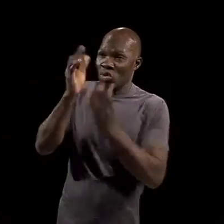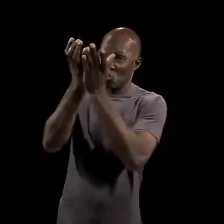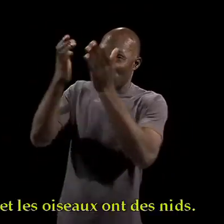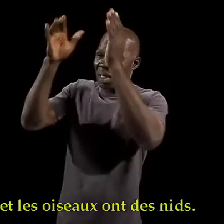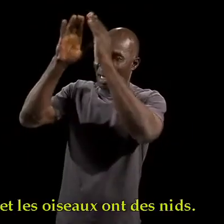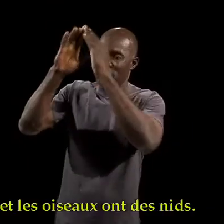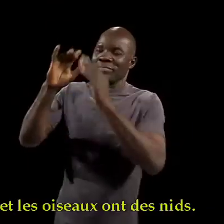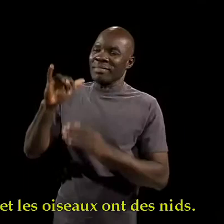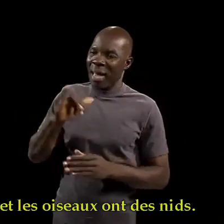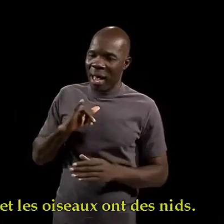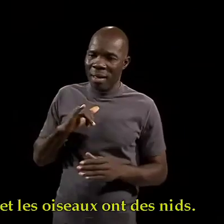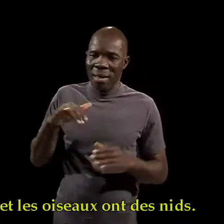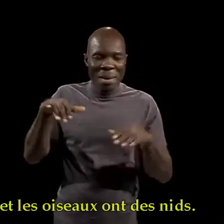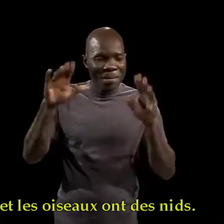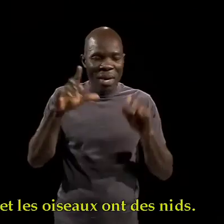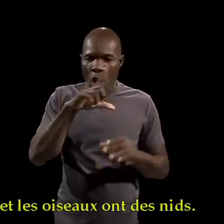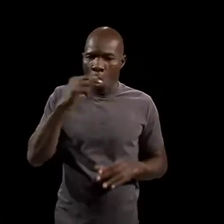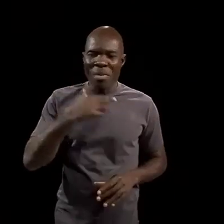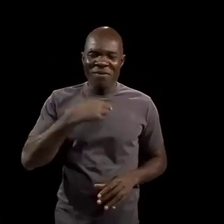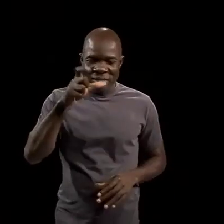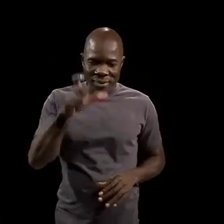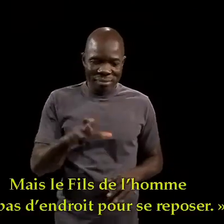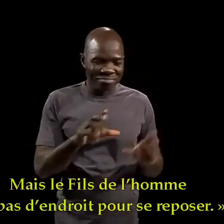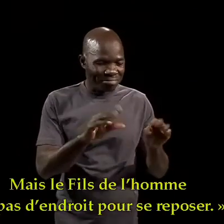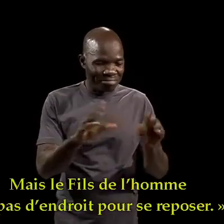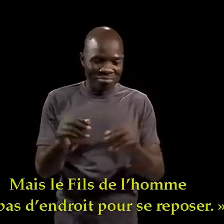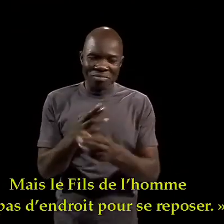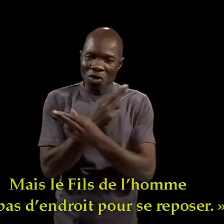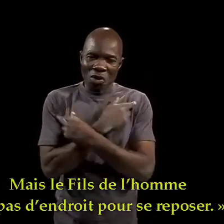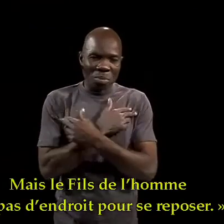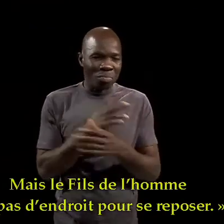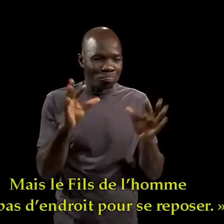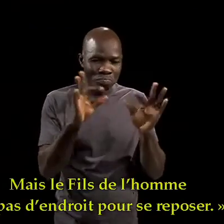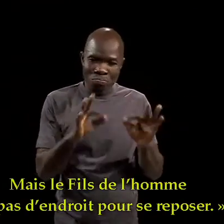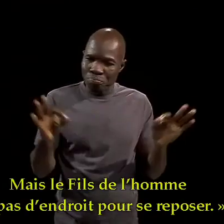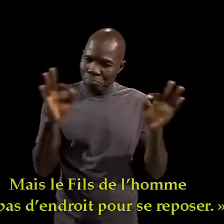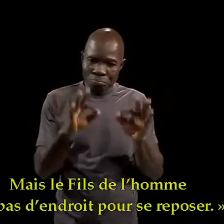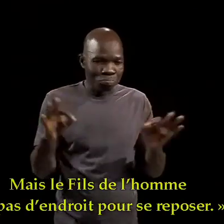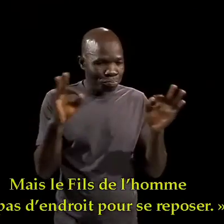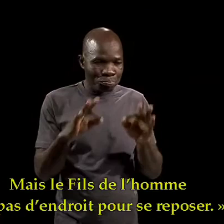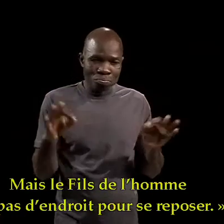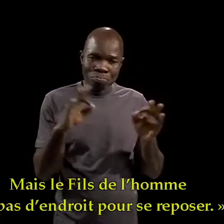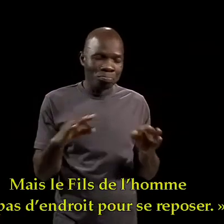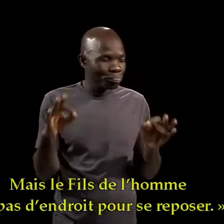s'abriter, et les oiseaux ont des nids, mais le Fils de l'homme n'a pas d'endroit pour se reposer.